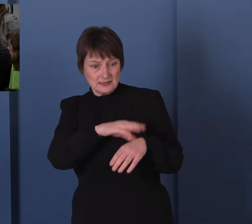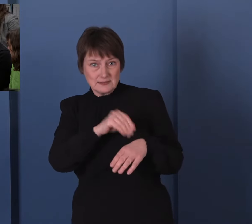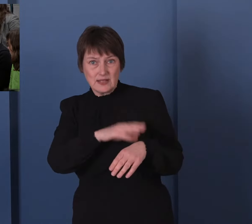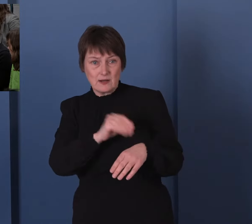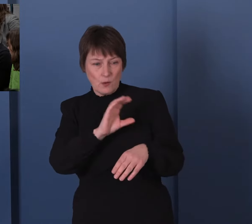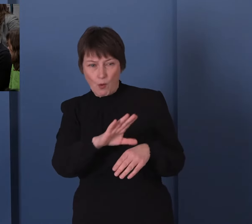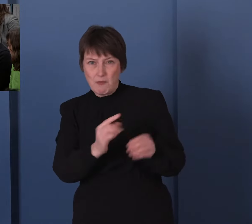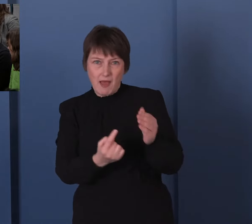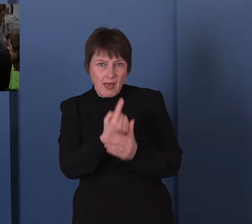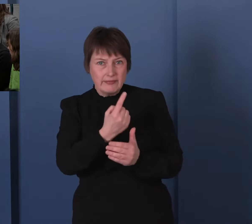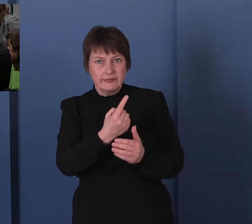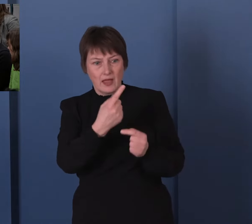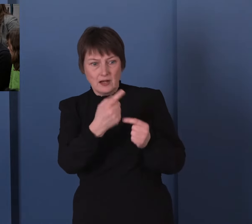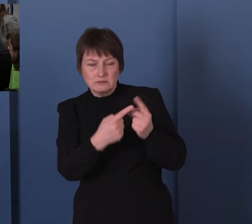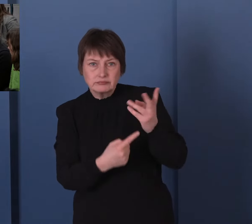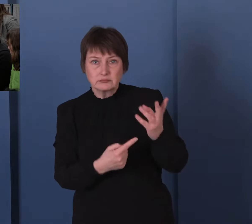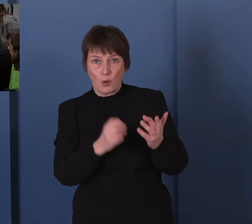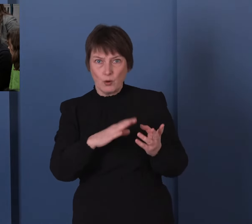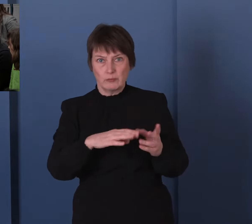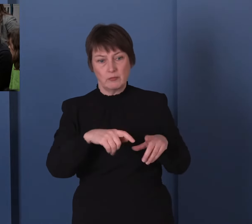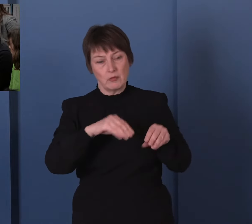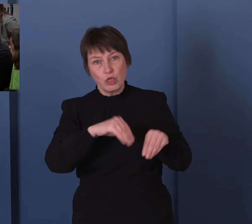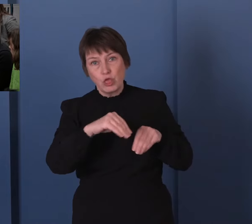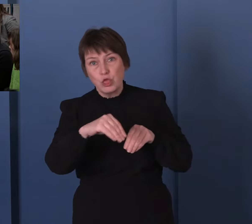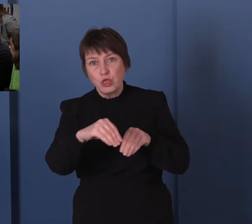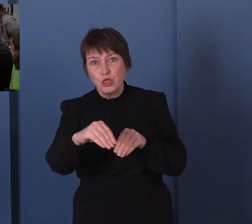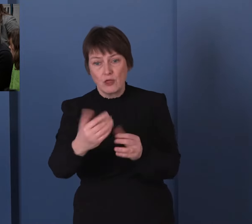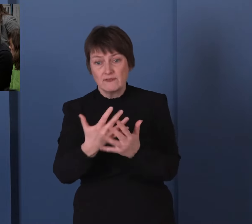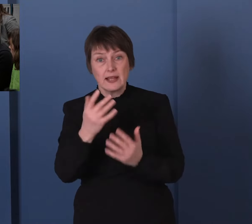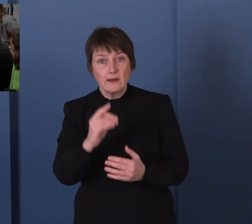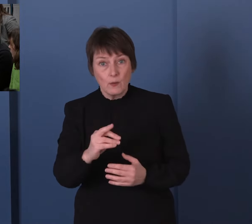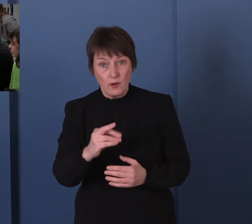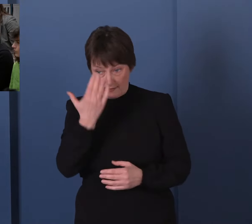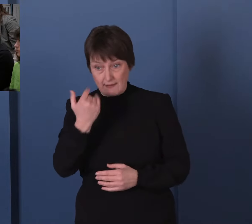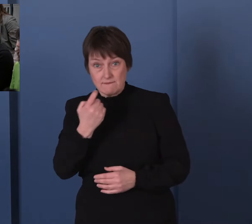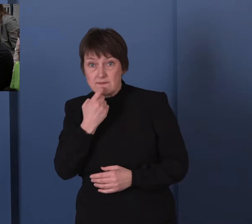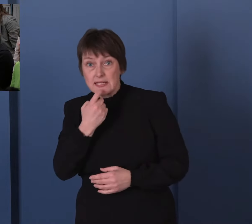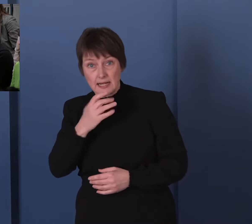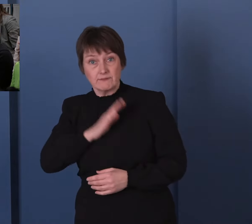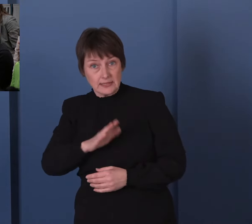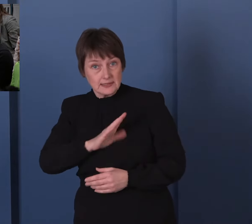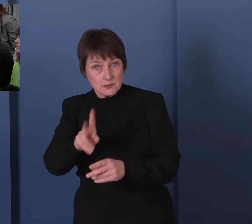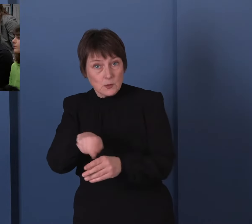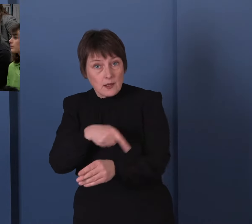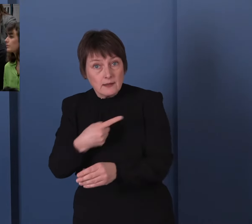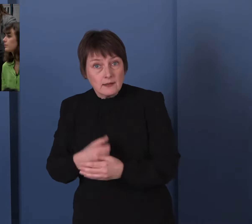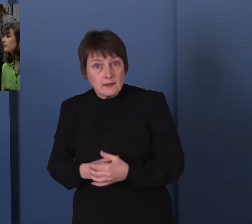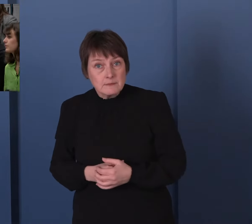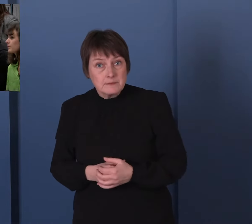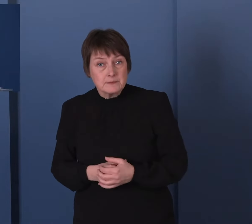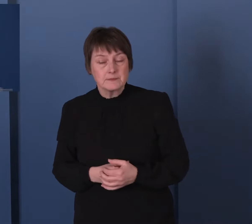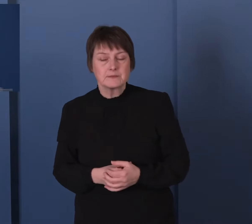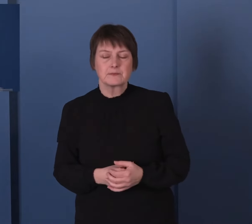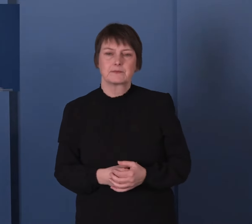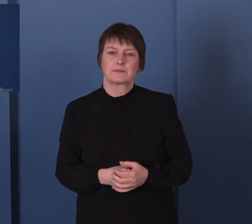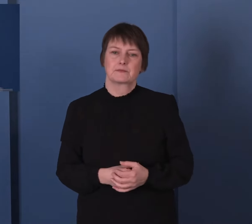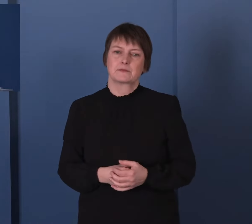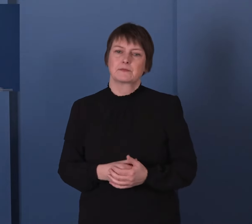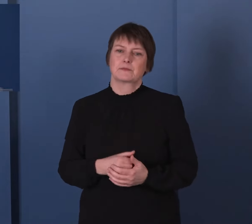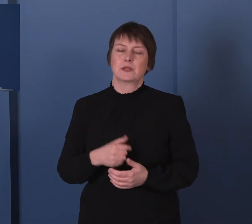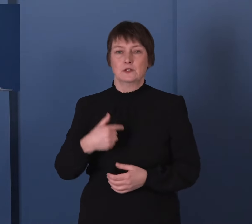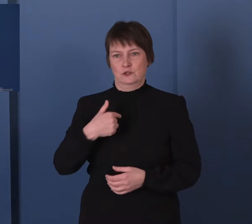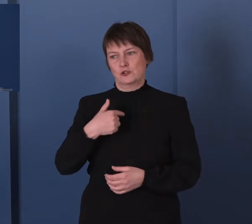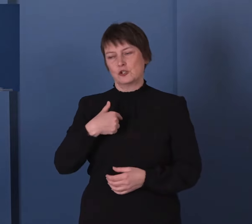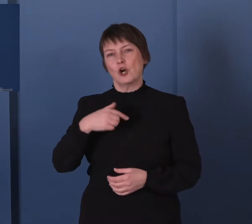last some years, for example? Could Finland wait that long? Thank you. Jag är statsminister,